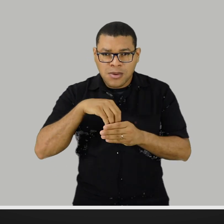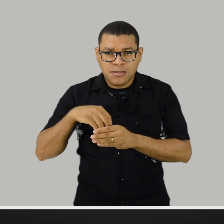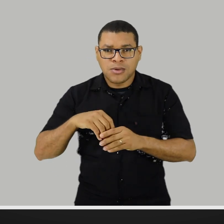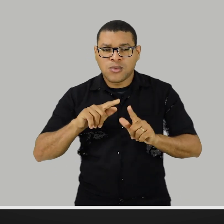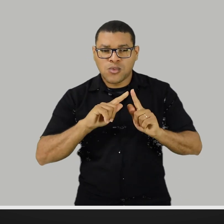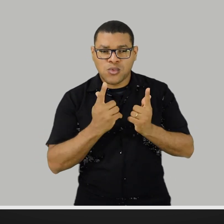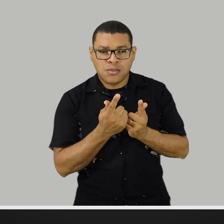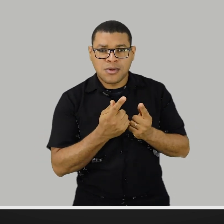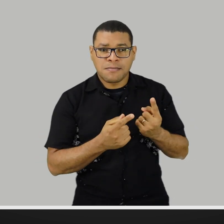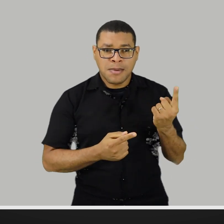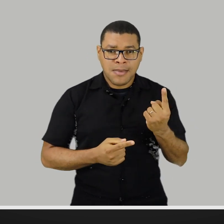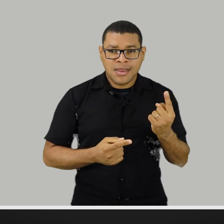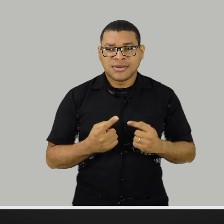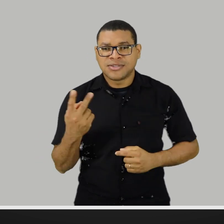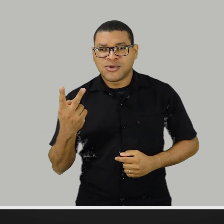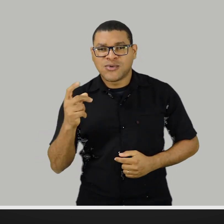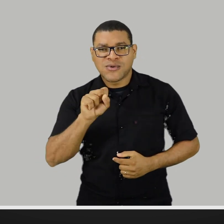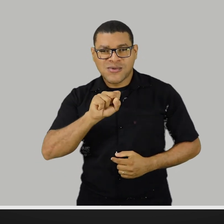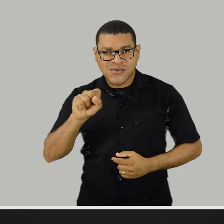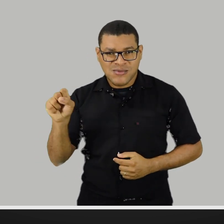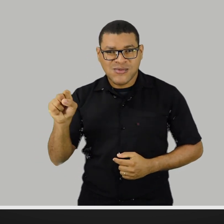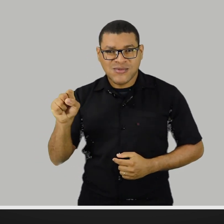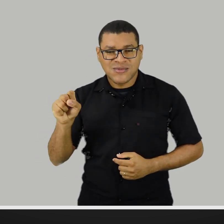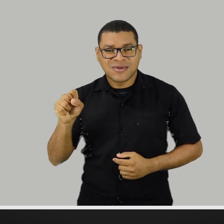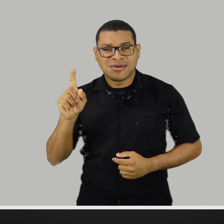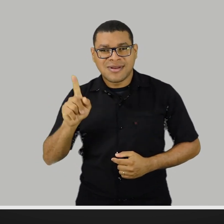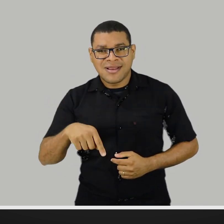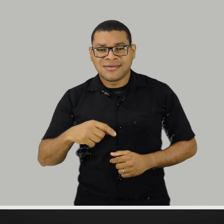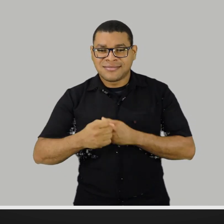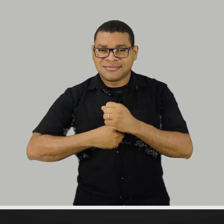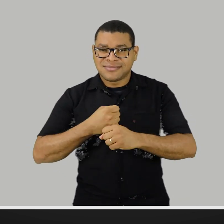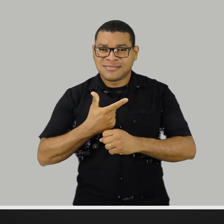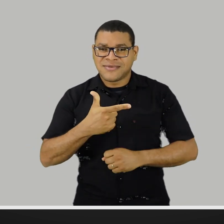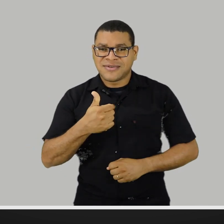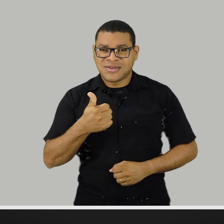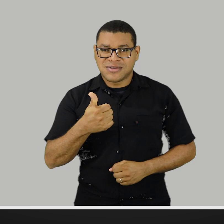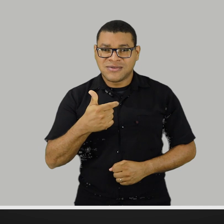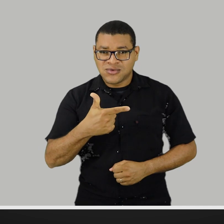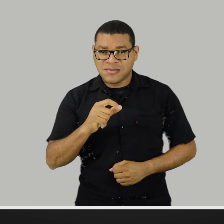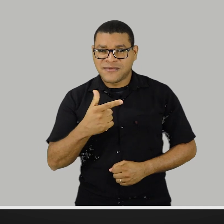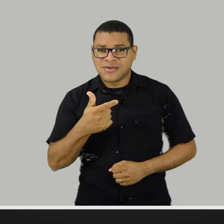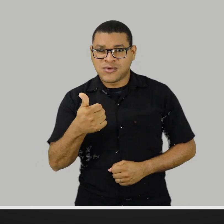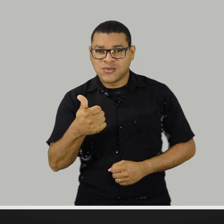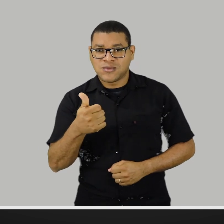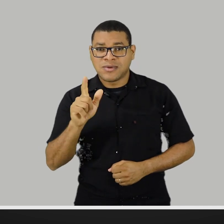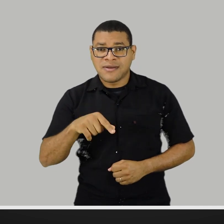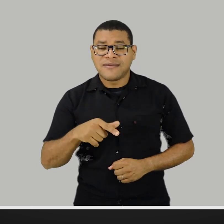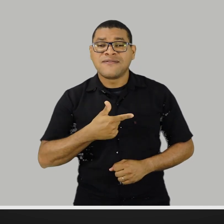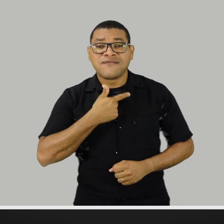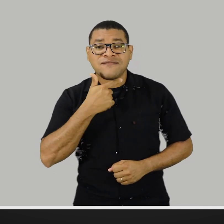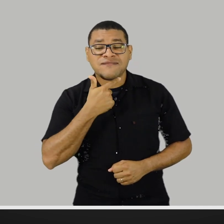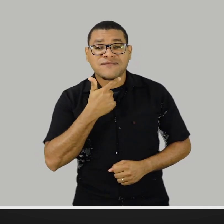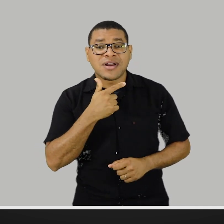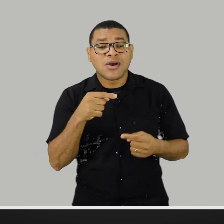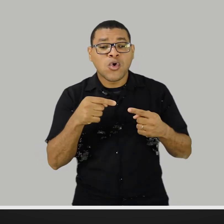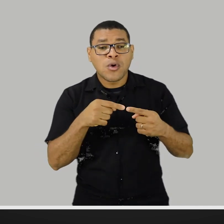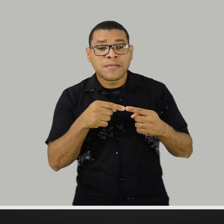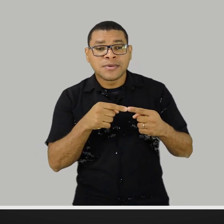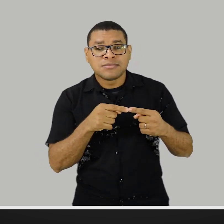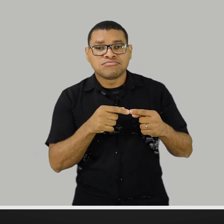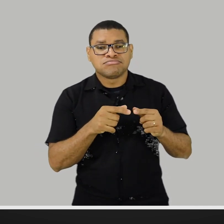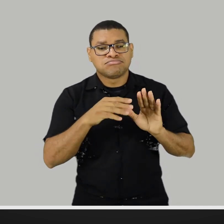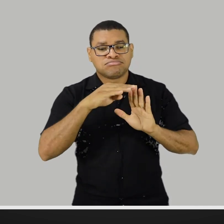de primeiro e segundo períodos letivos regulares de 2021 será realizada com base nas vagas por Demanda